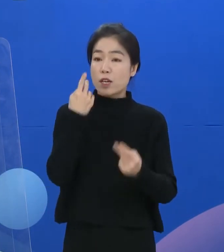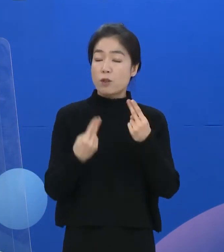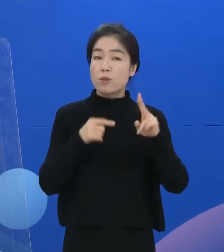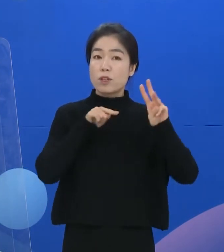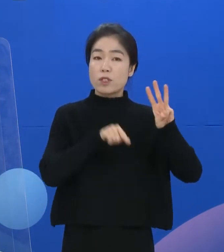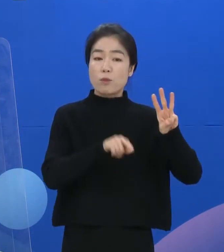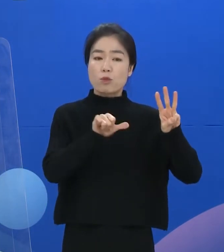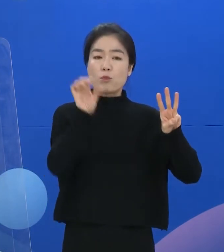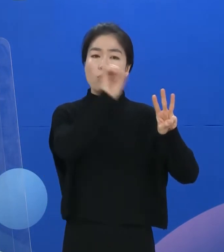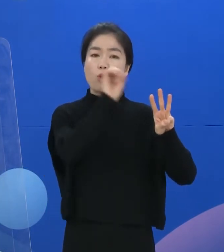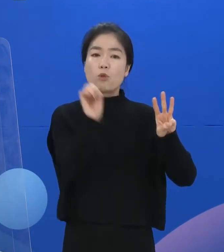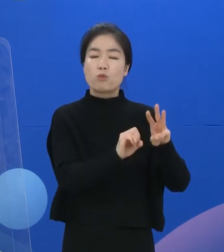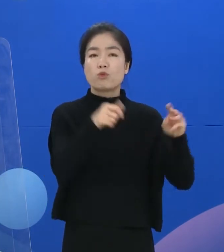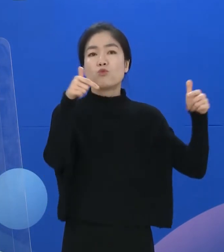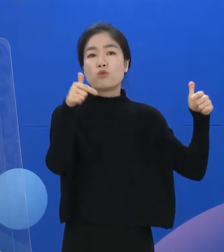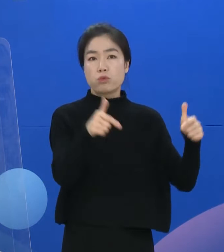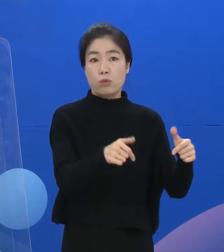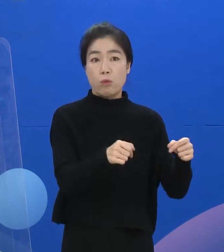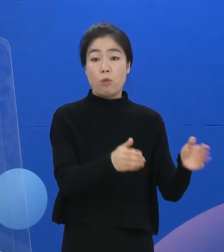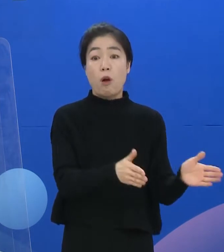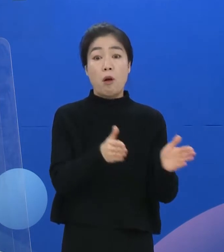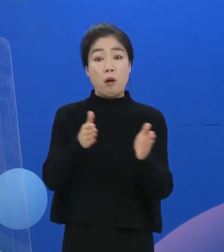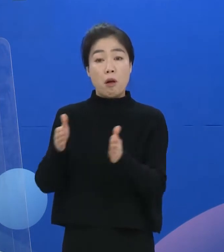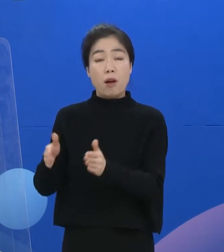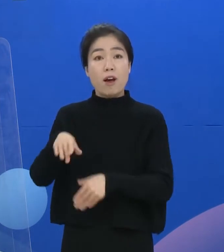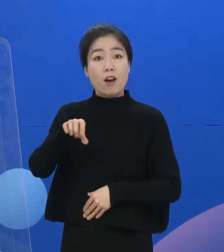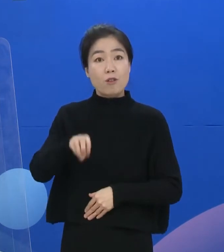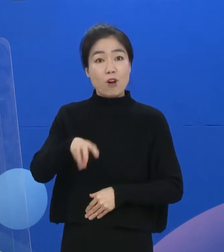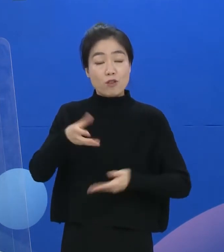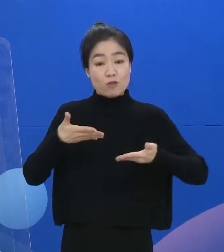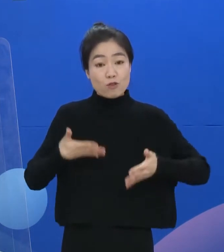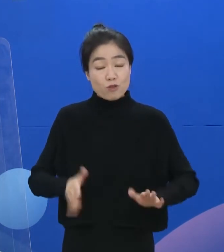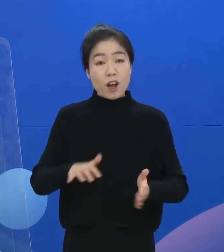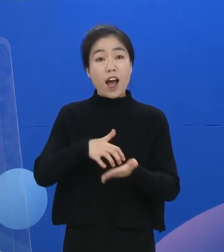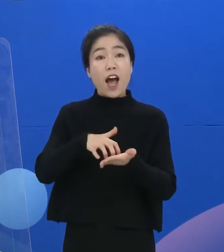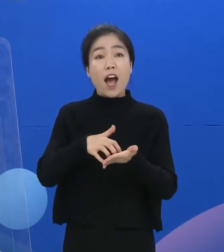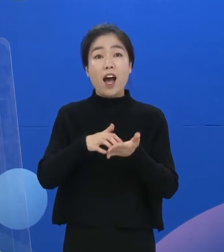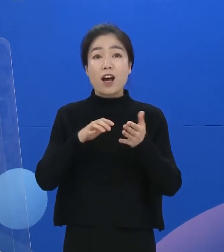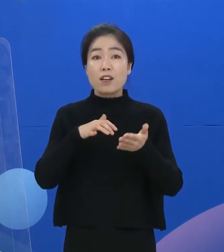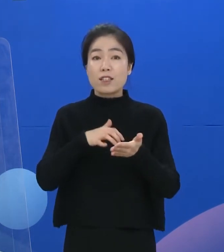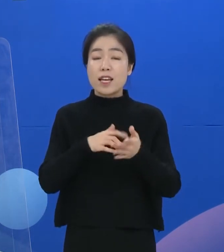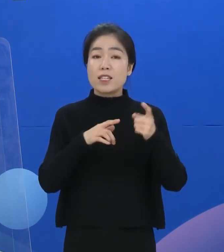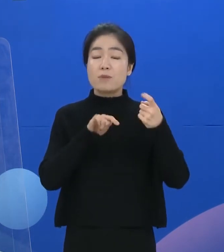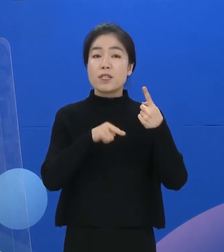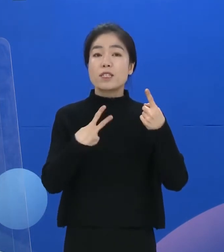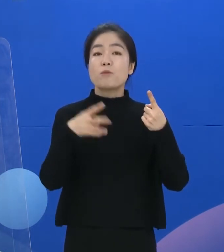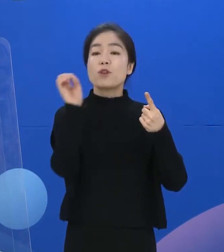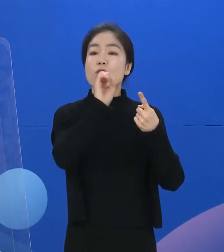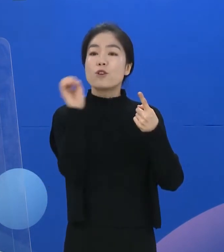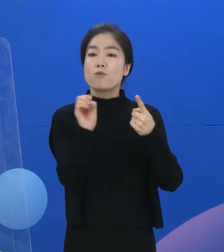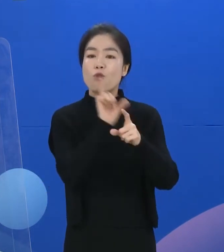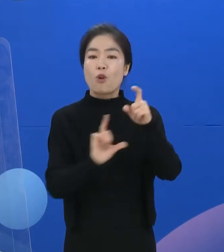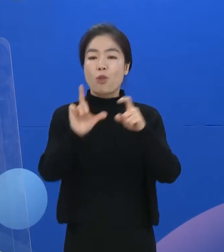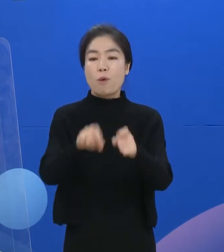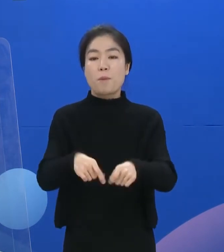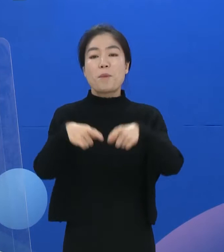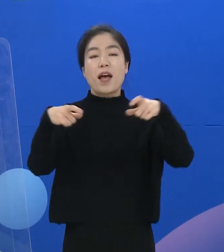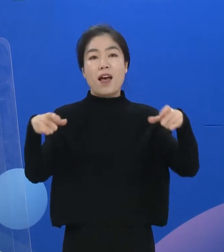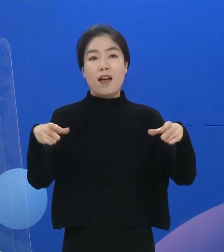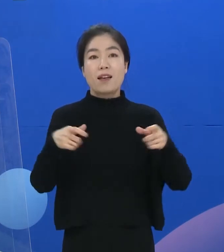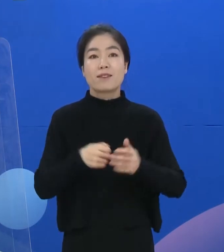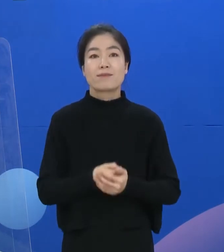올해 1월부터 9월 전국 출생아수는 작년대비 3.5% 감소한 반면